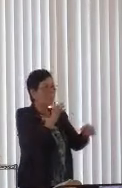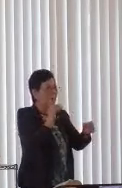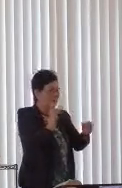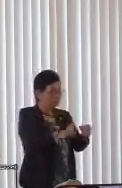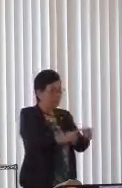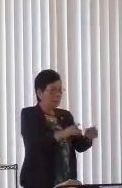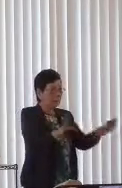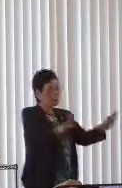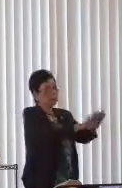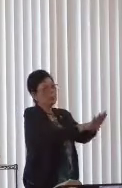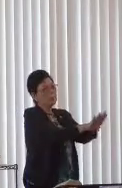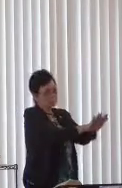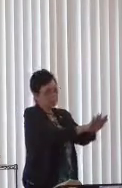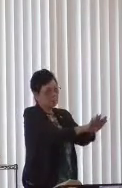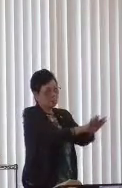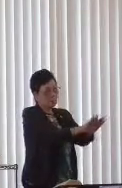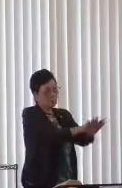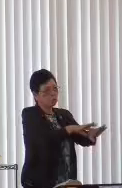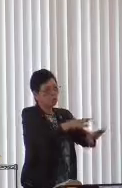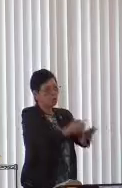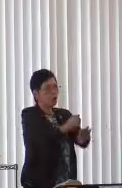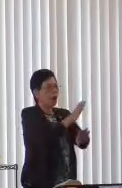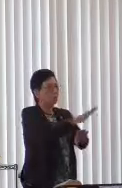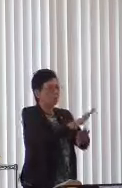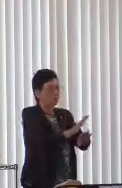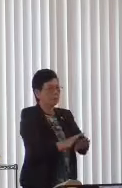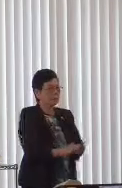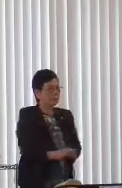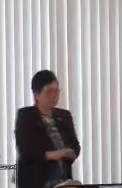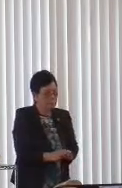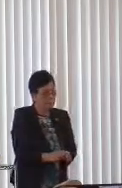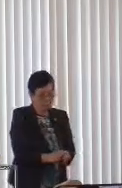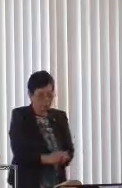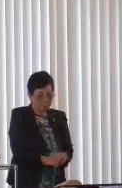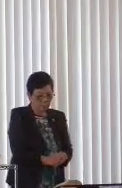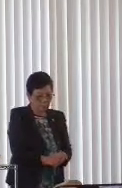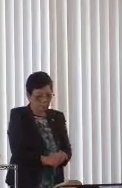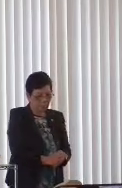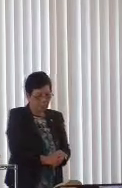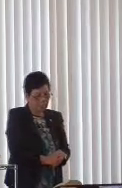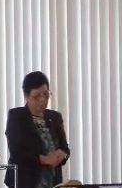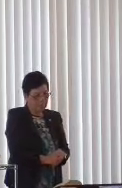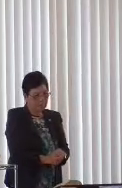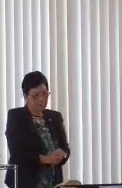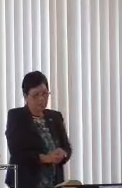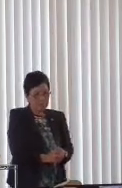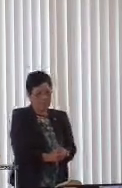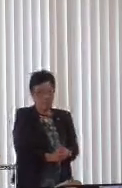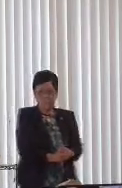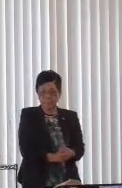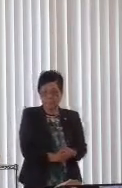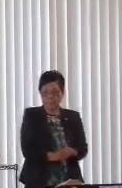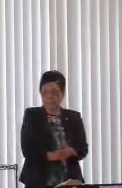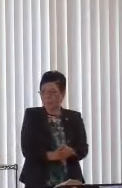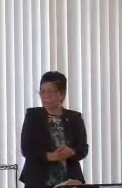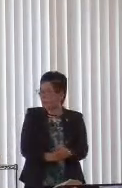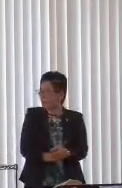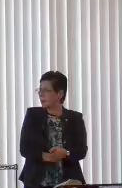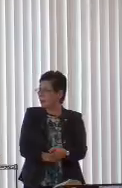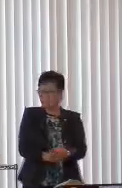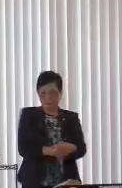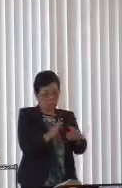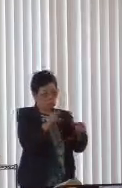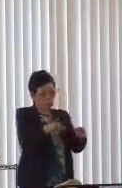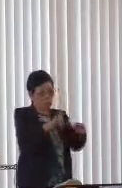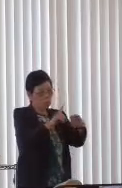もう閉めちゃってね、入れないそうです。でここからですね、教会によっ